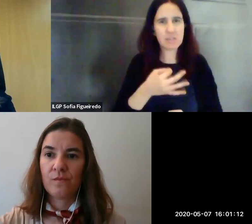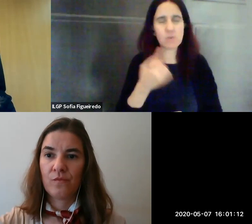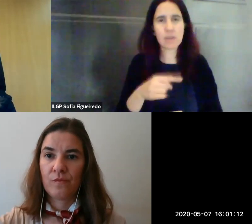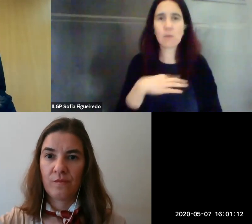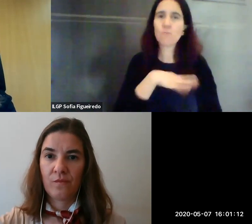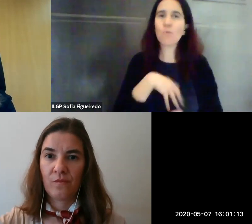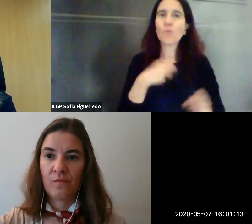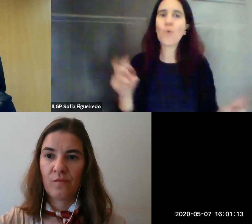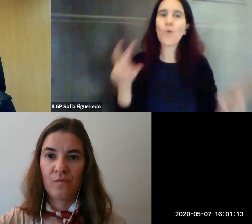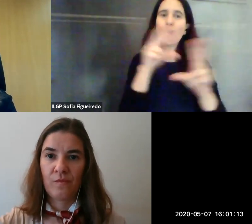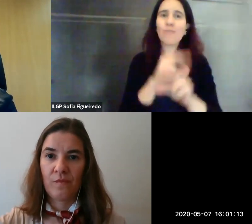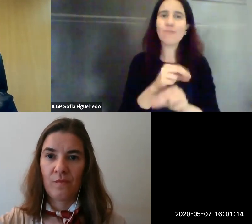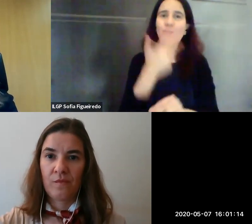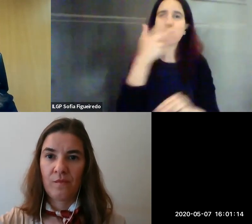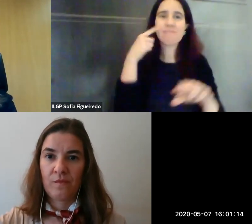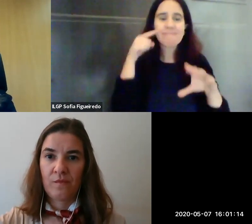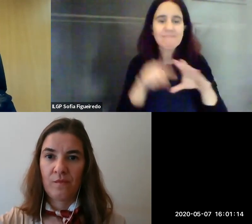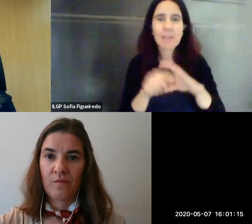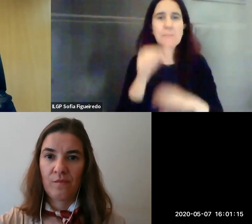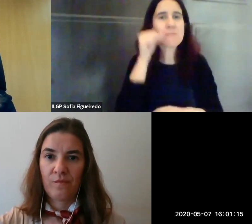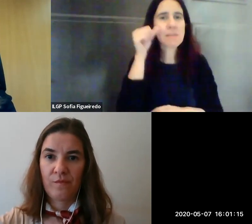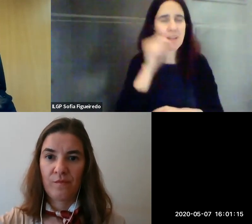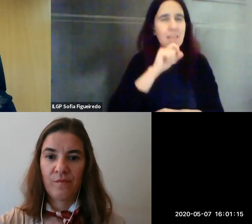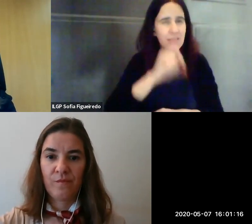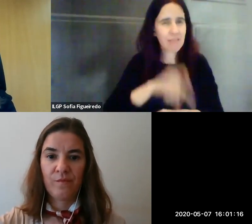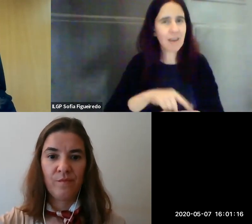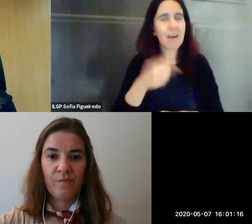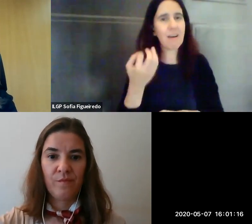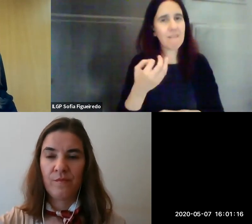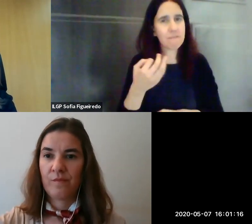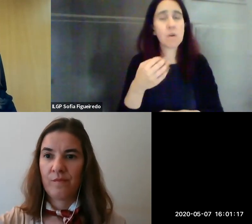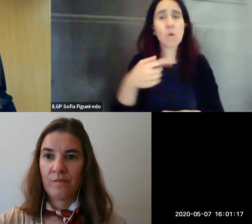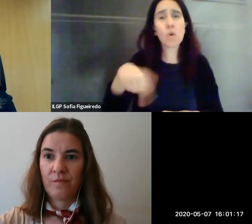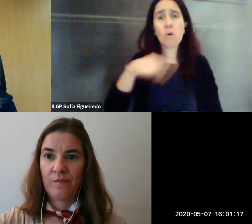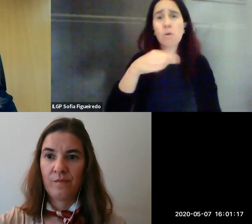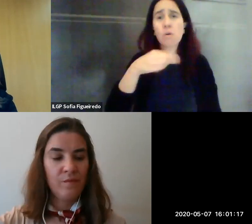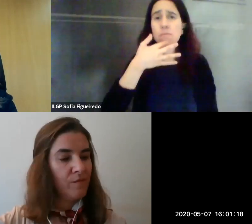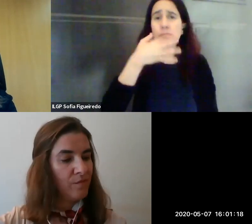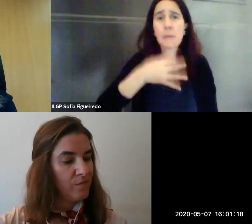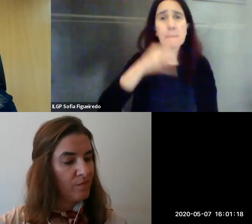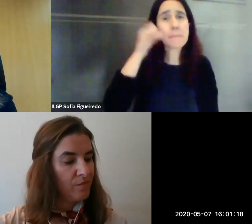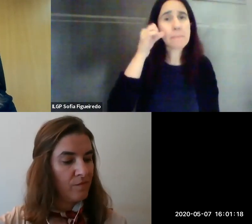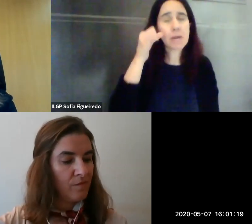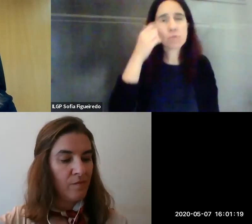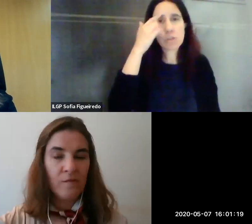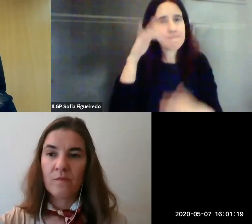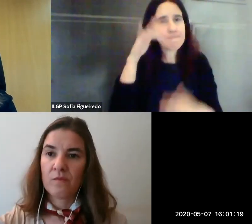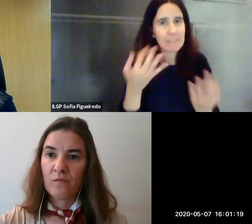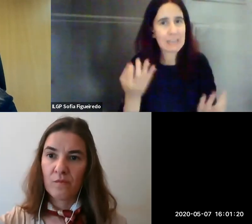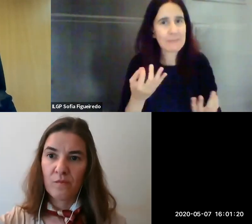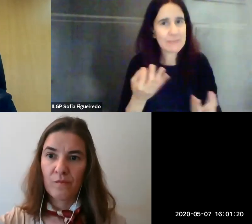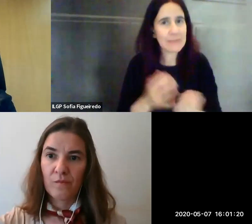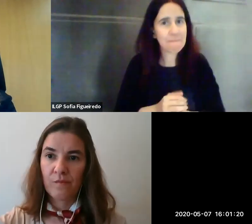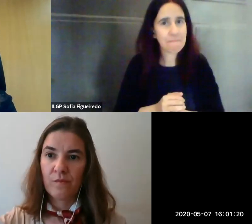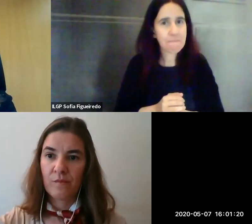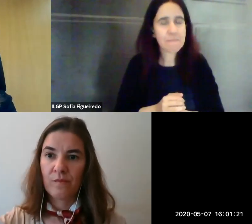novo que ainda não está totalmente explorado e que com certeza tem potencial que nem todos nós ainda conseguimos dimensionar.